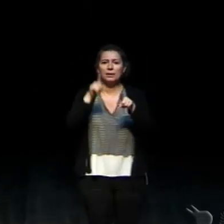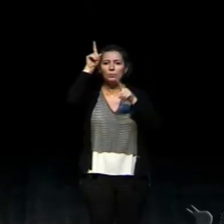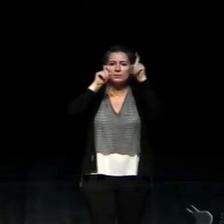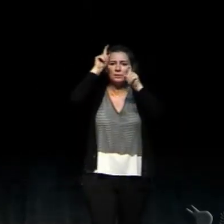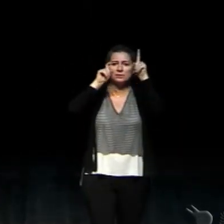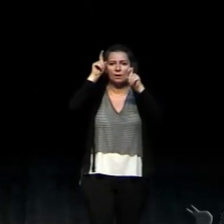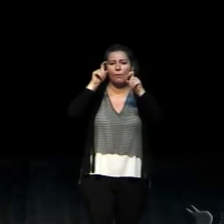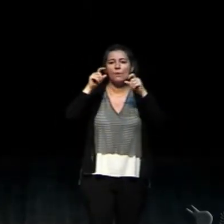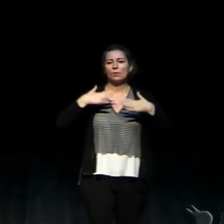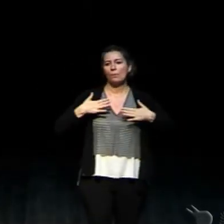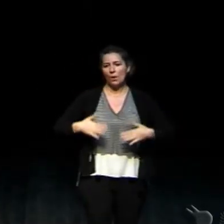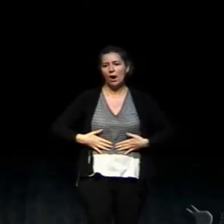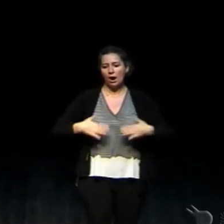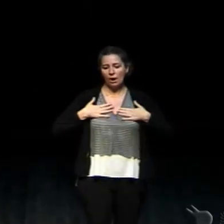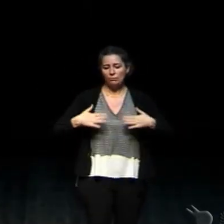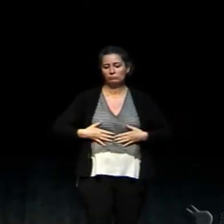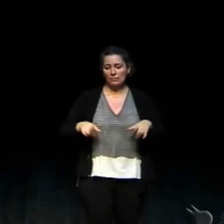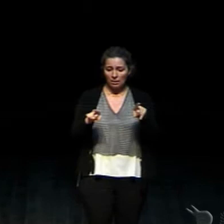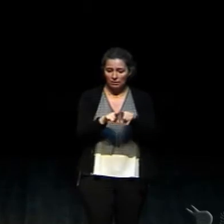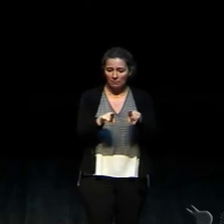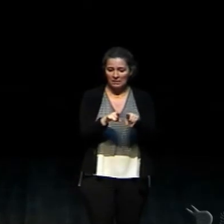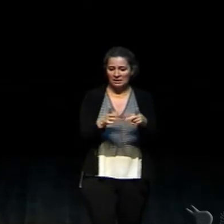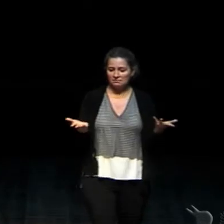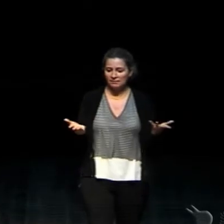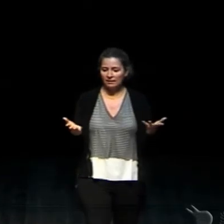e a partir dessa tira você consegue trabalhar a expressão corporal,